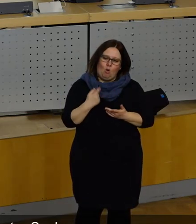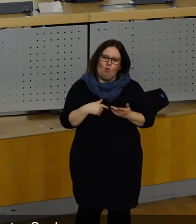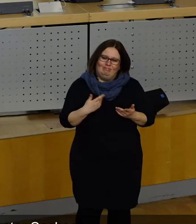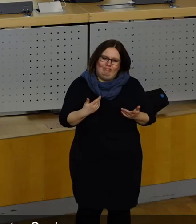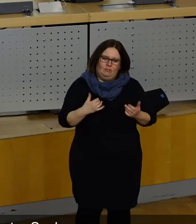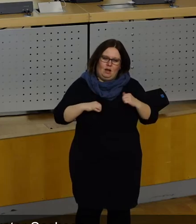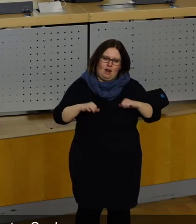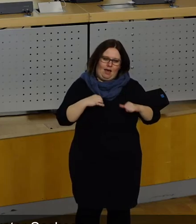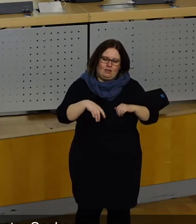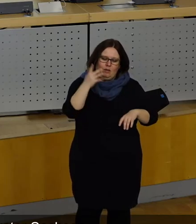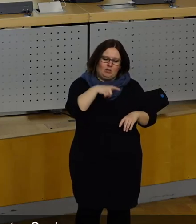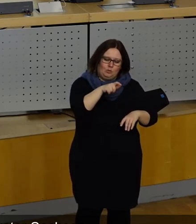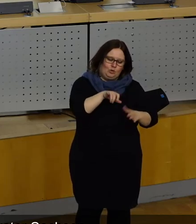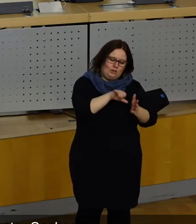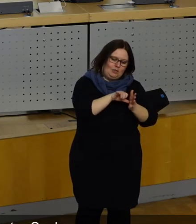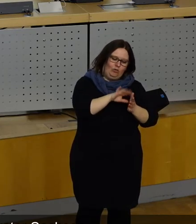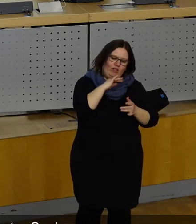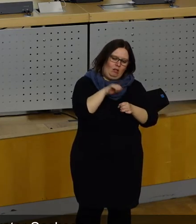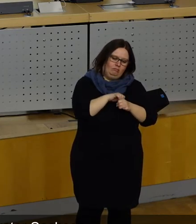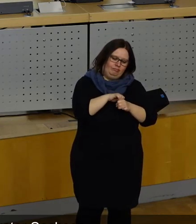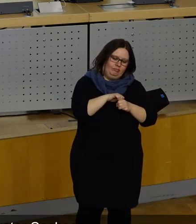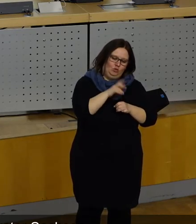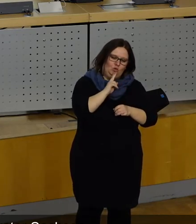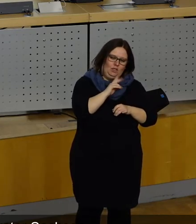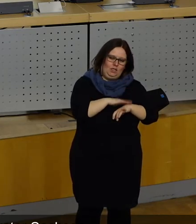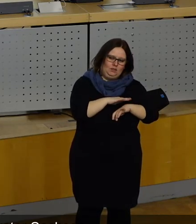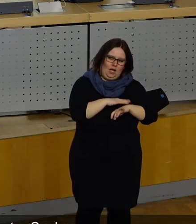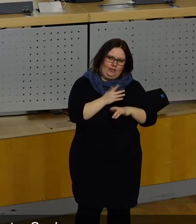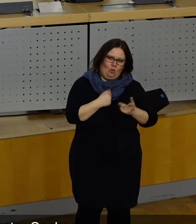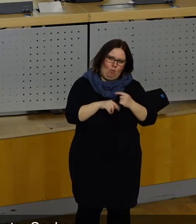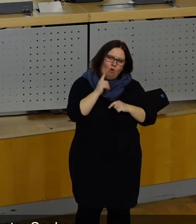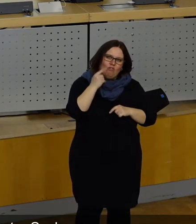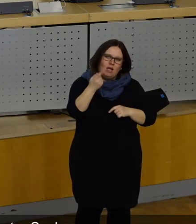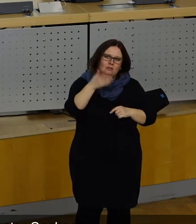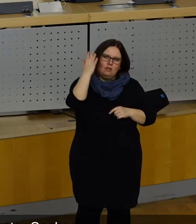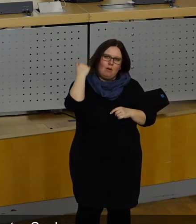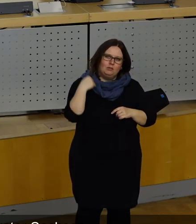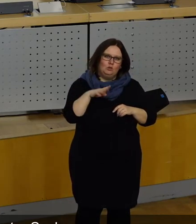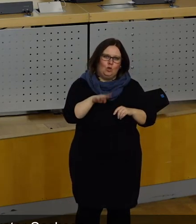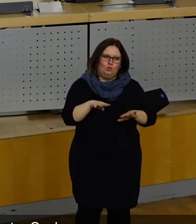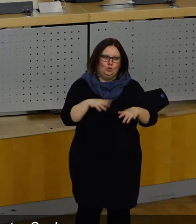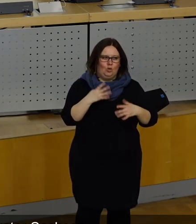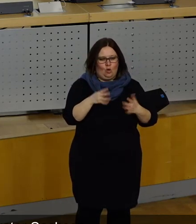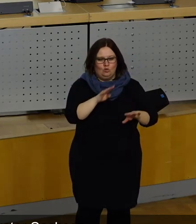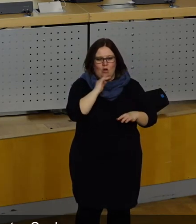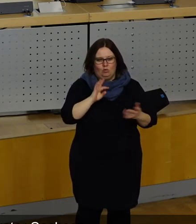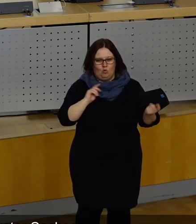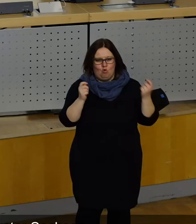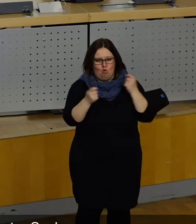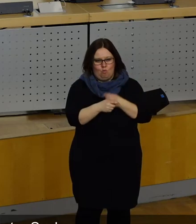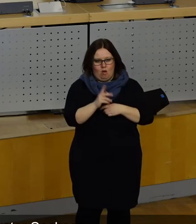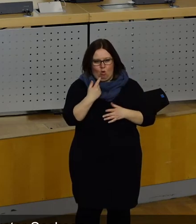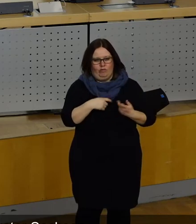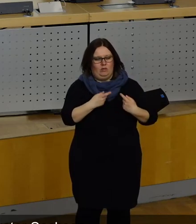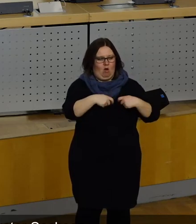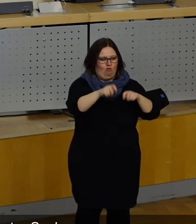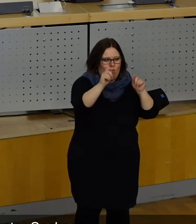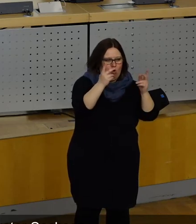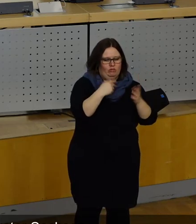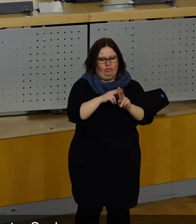des Bürgerlichen im Zentrum. Immer gedacht vor dem Hintergrund, was ist auch nach 1990 bei uns dann wieder passiert, wie bauen wir wieder auf, wie bauen wir